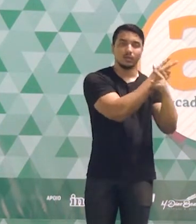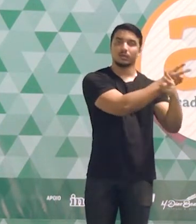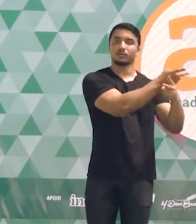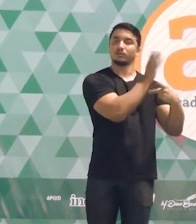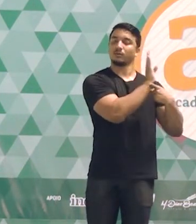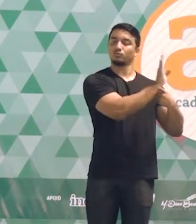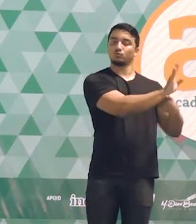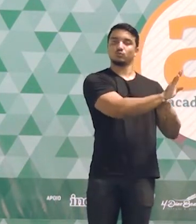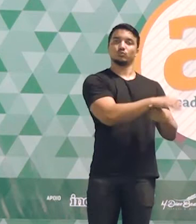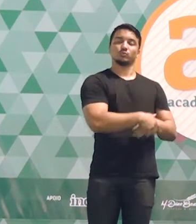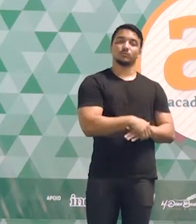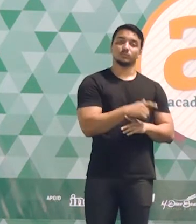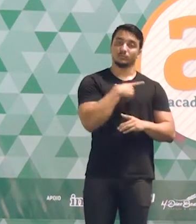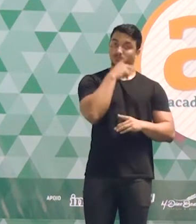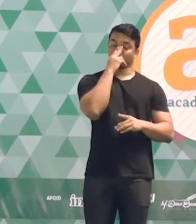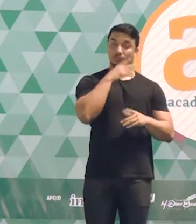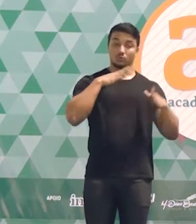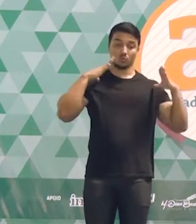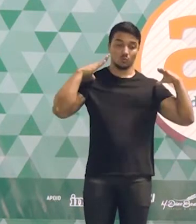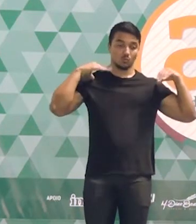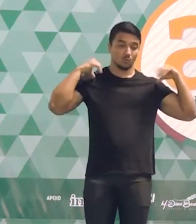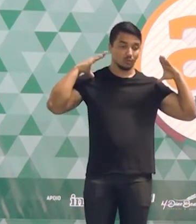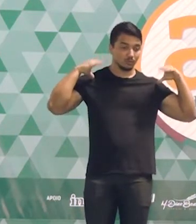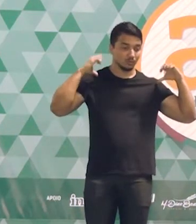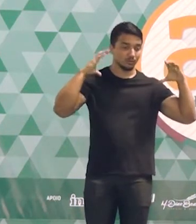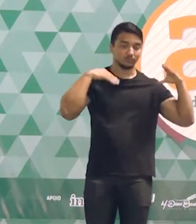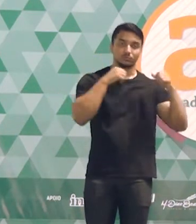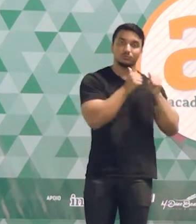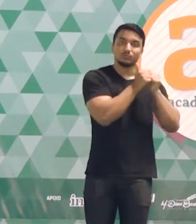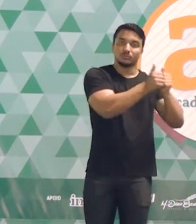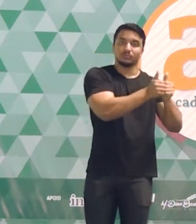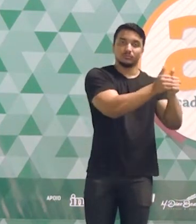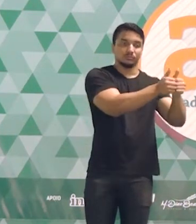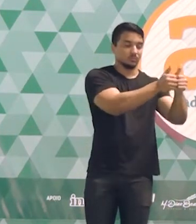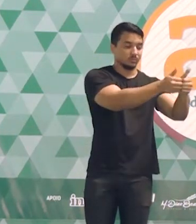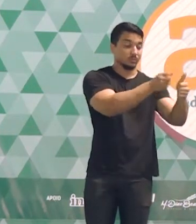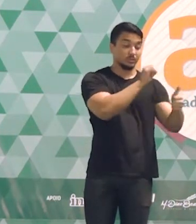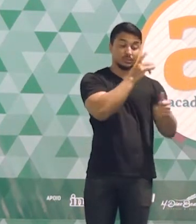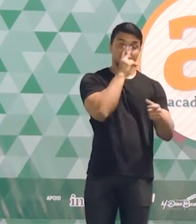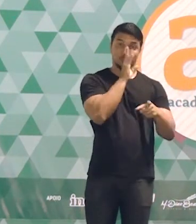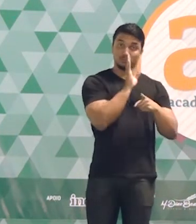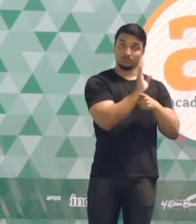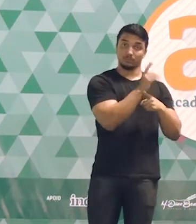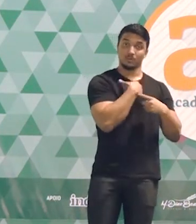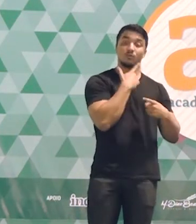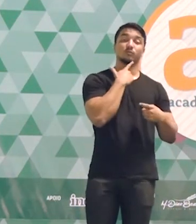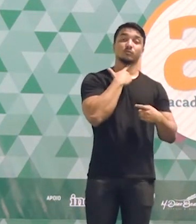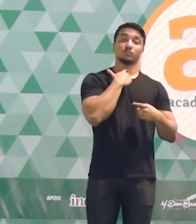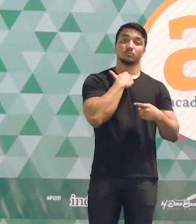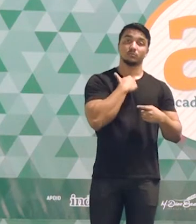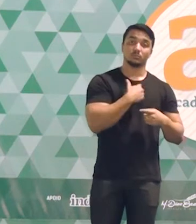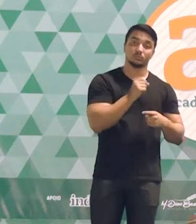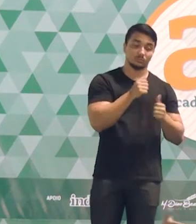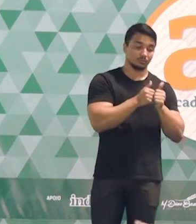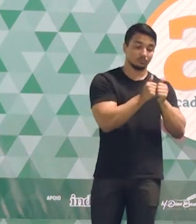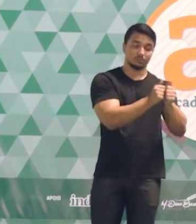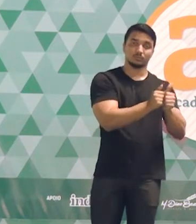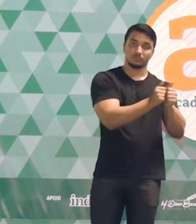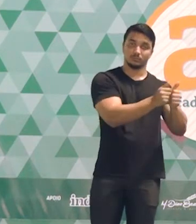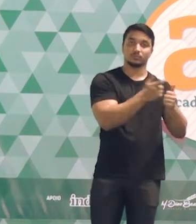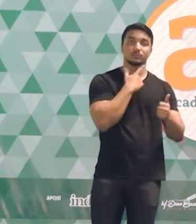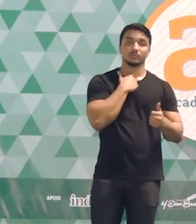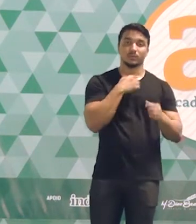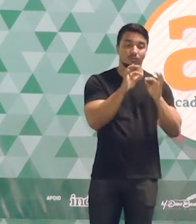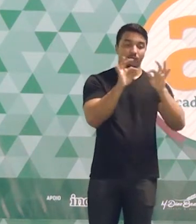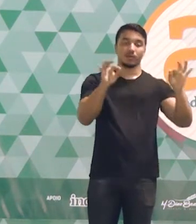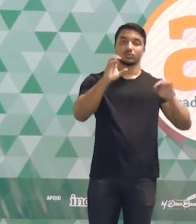o levem, os anjos o acompanhem. Se eu assim digo, eu estou expressando frases que revelam